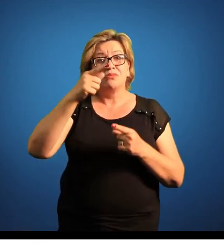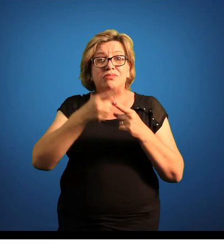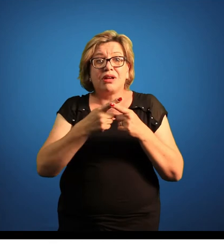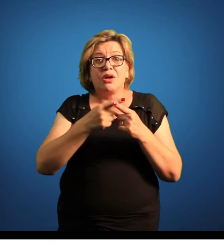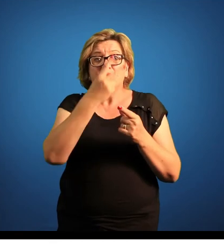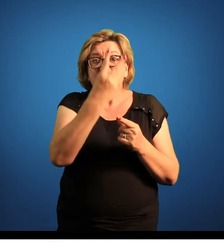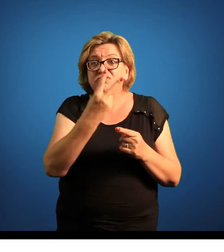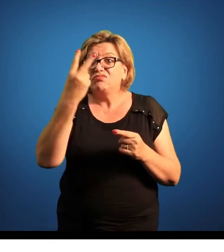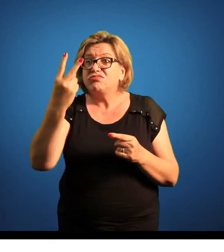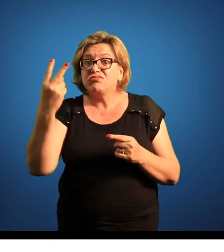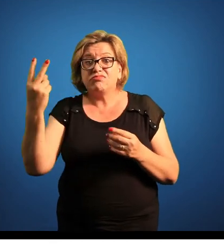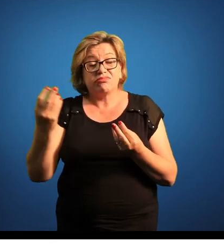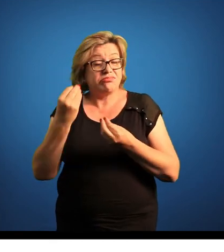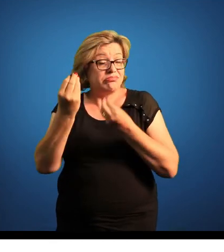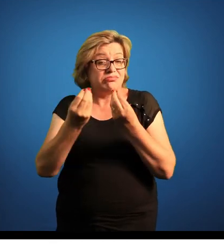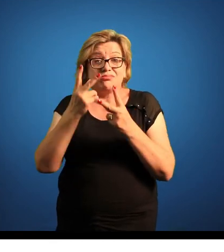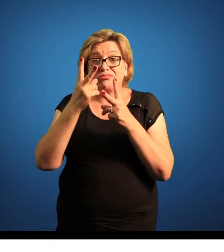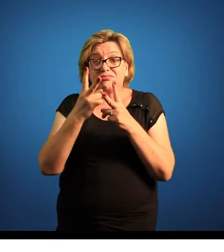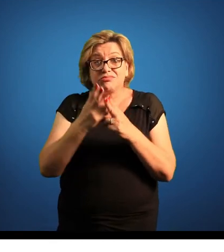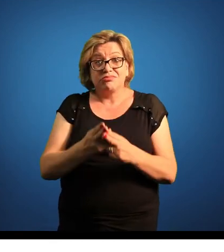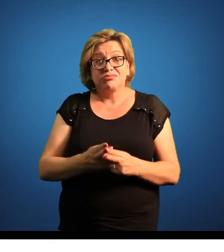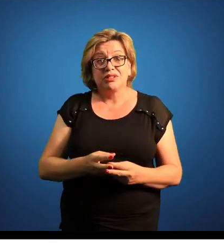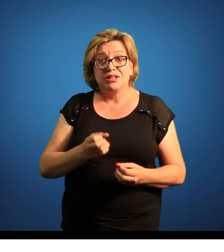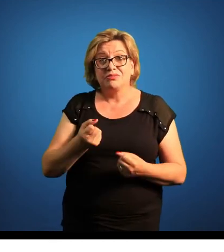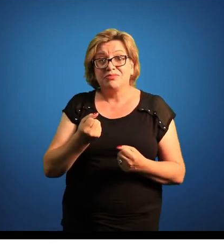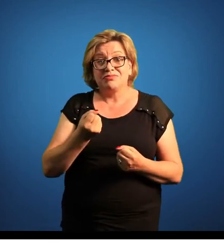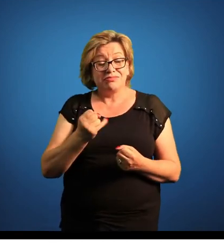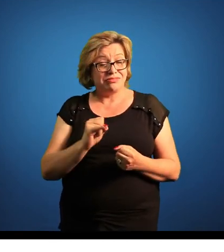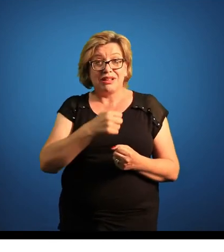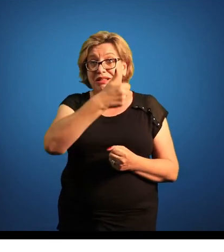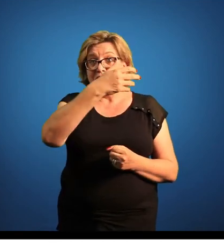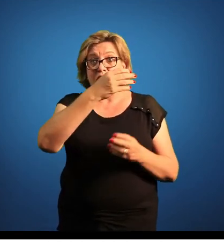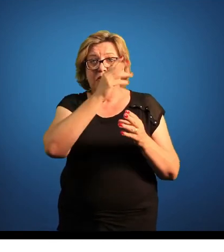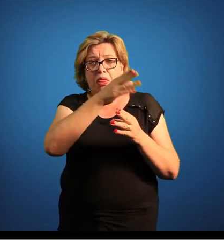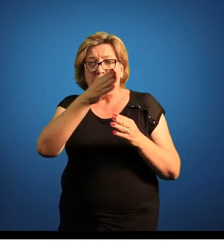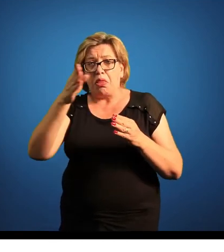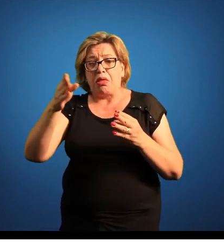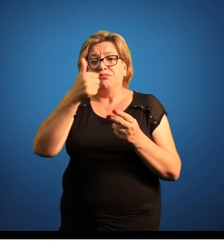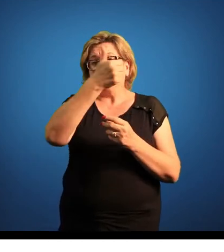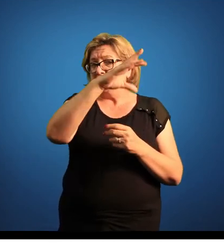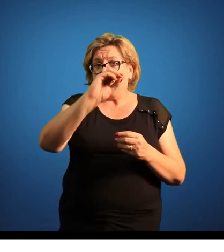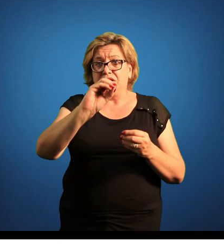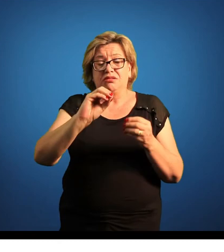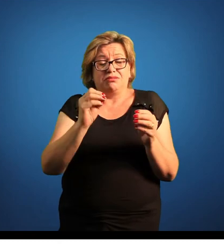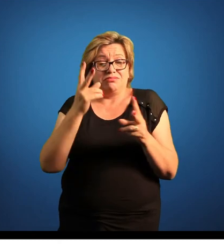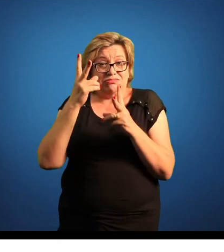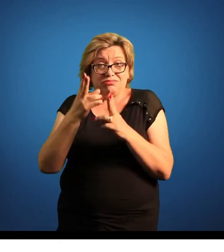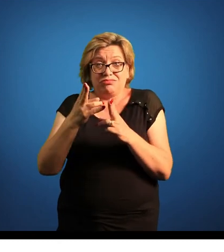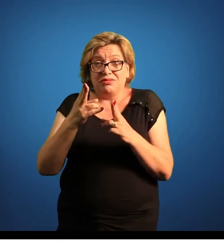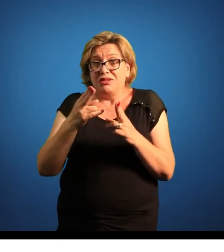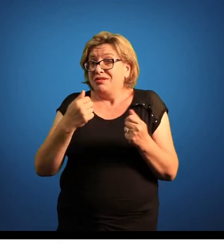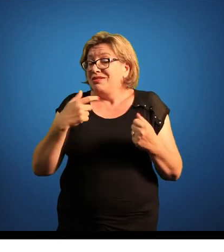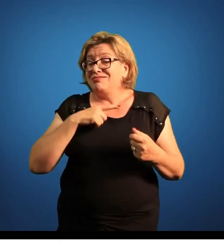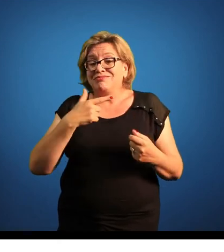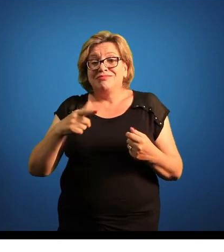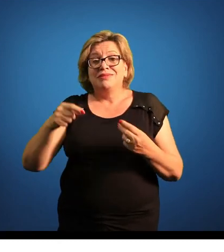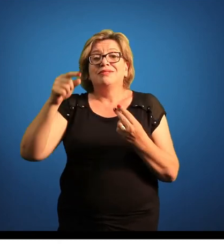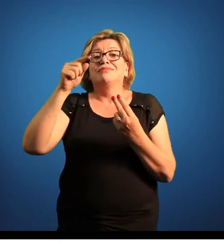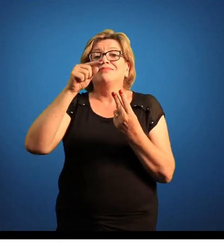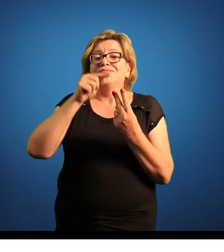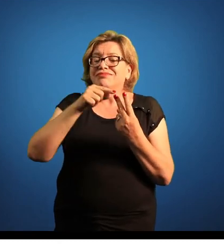vezes. Se cada um deles aparecesse exatamente 10 vezes, também não teria moda. Por quê? Para ter moda, ele tem que